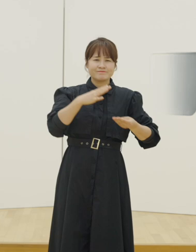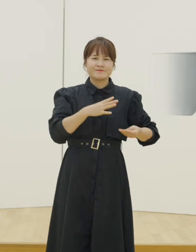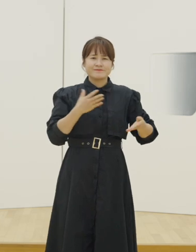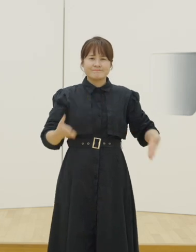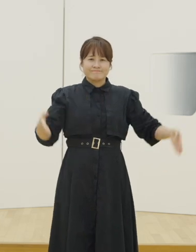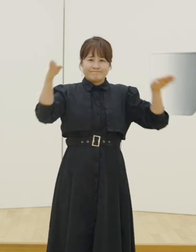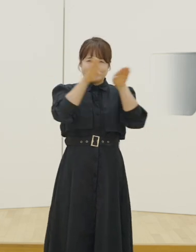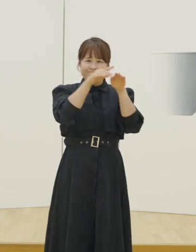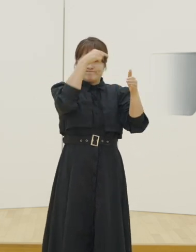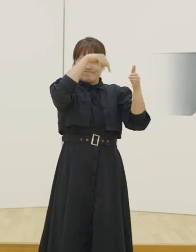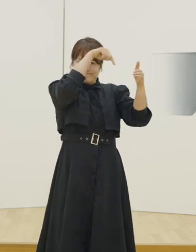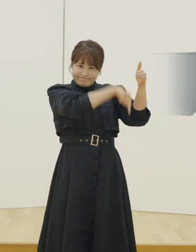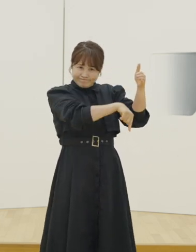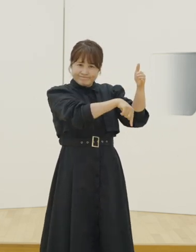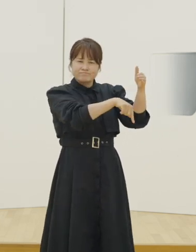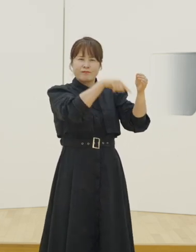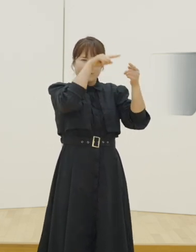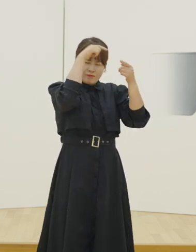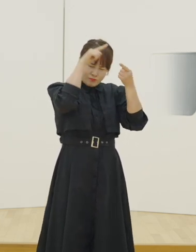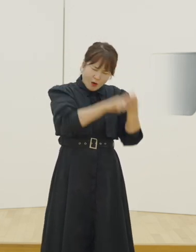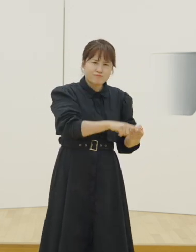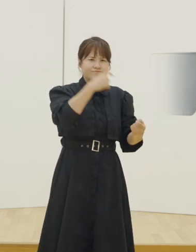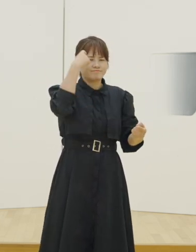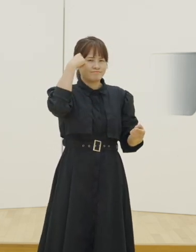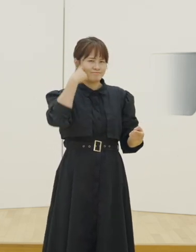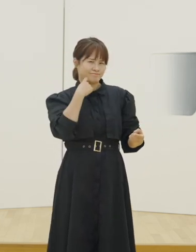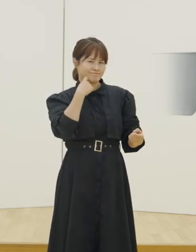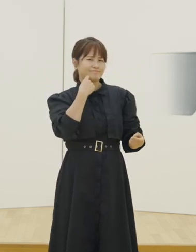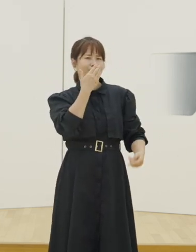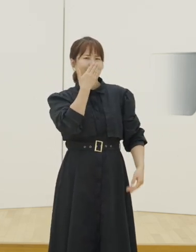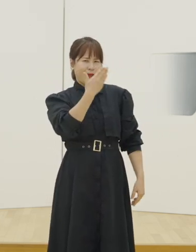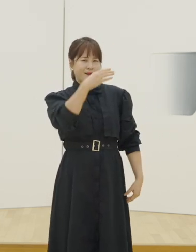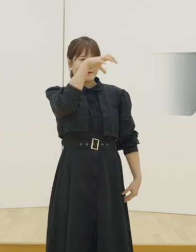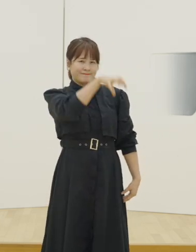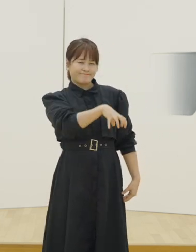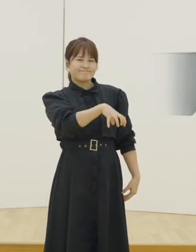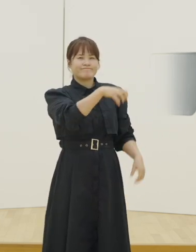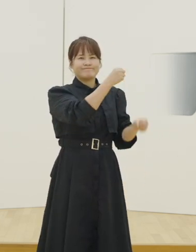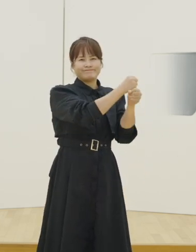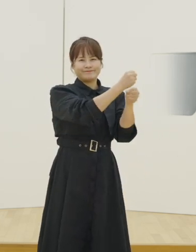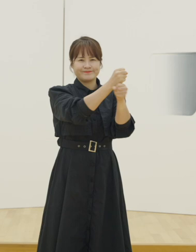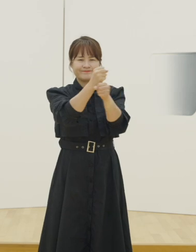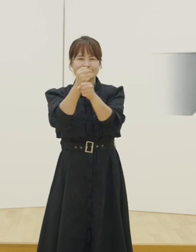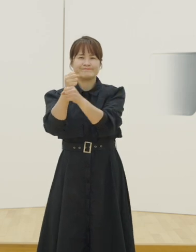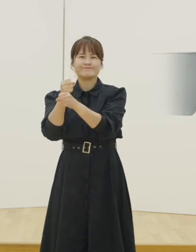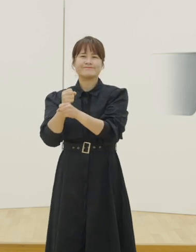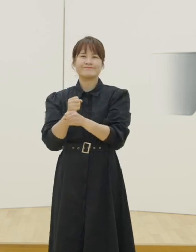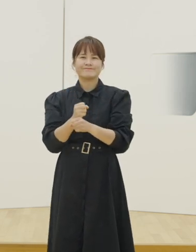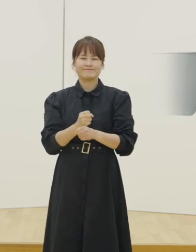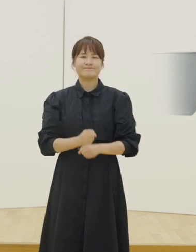내부로 초대해 이를 건물 내부에서 그대로 느낄 수 있는 장소로 설계되었습니다.